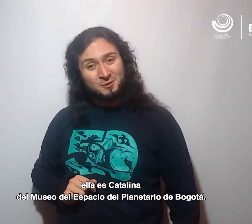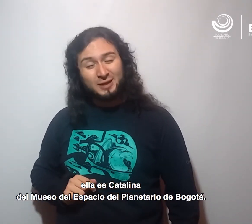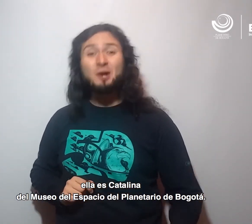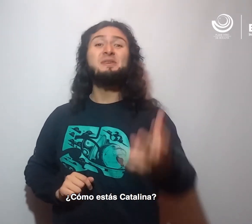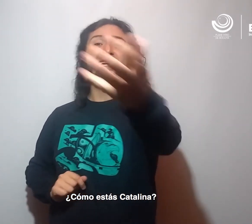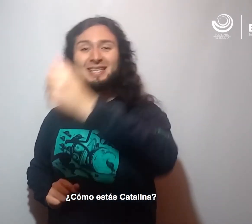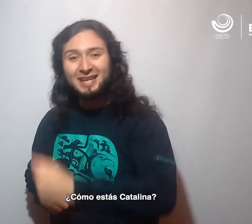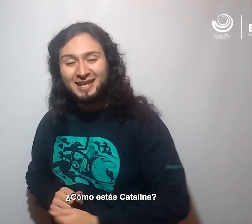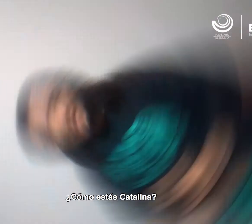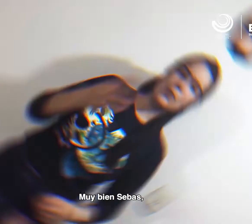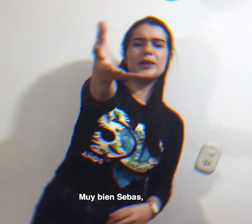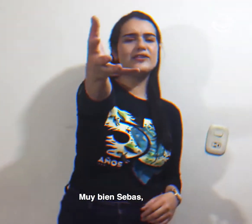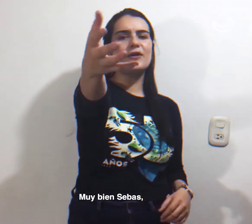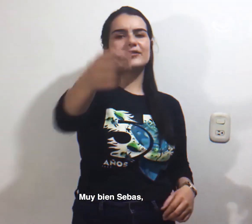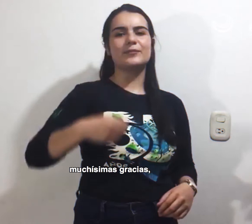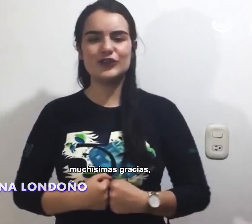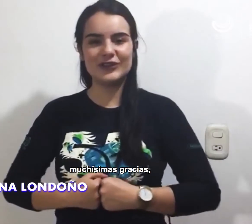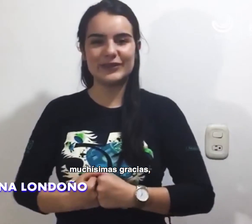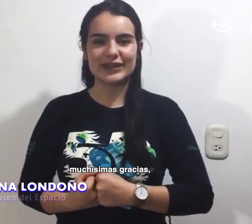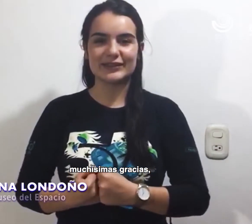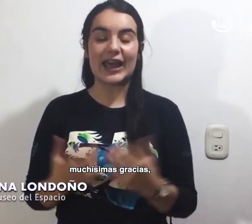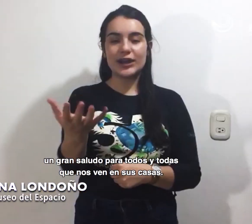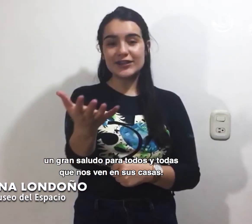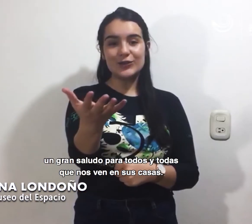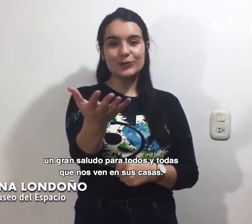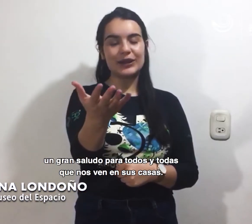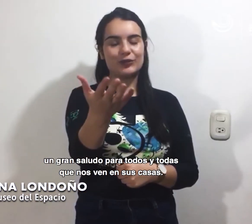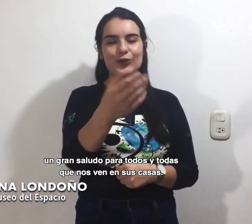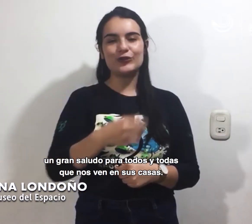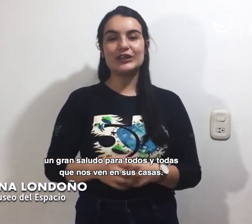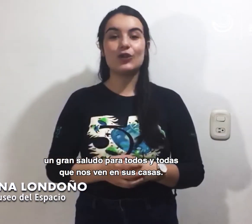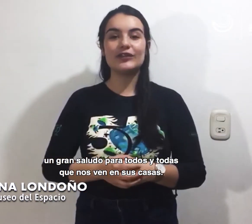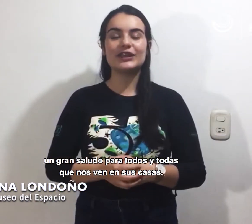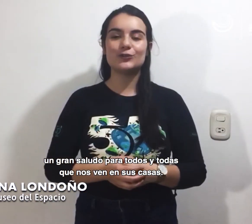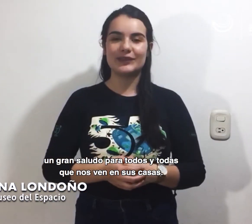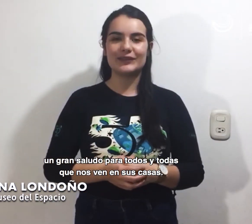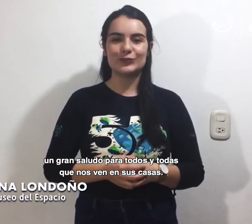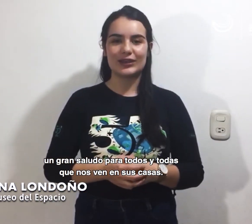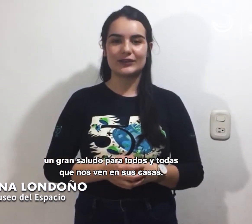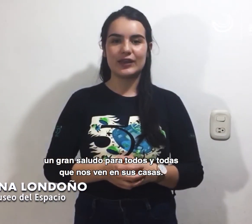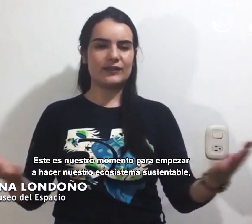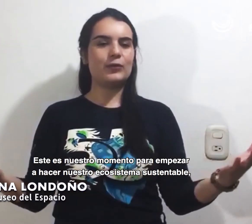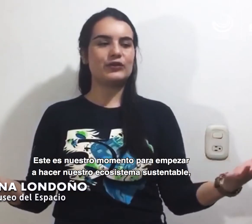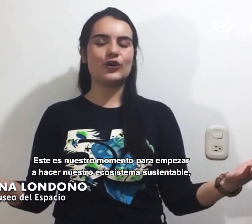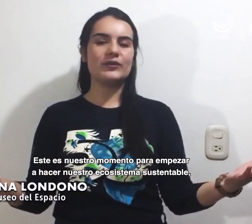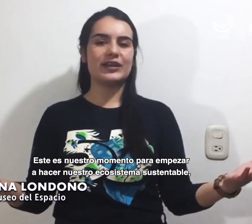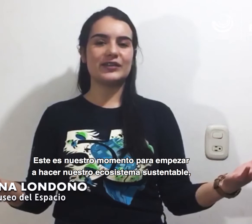Bogotá. ¿Cómo estás, Catalina? Muy bien, Sebas. Muchísimas gracias. Un gran saludo para todos y todas que nos ven desde sus casas. Este es el momento de comenzar a hacer